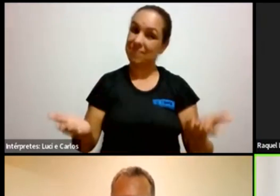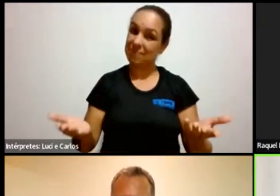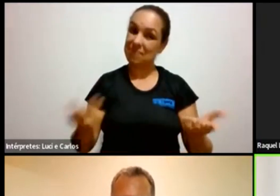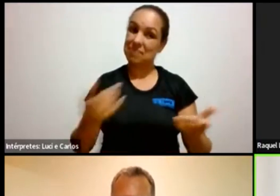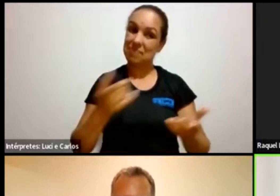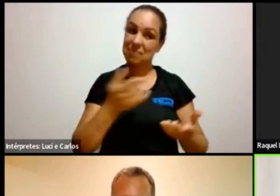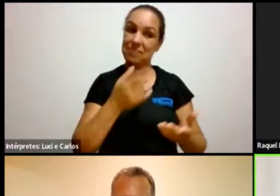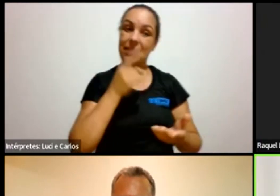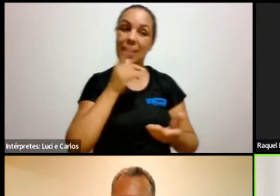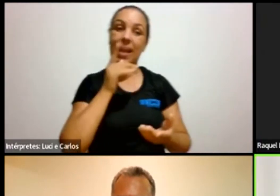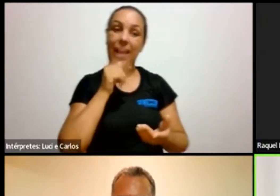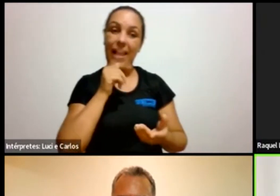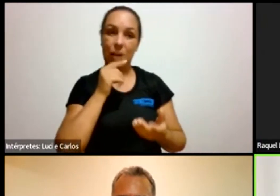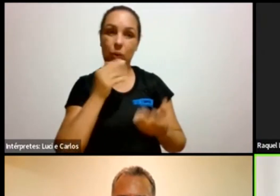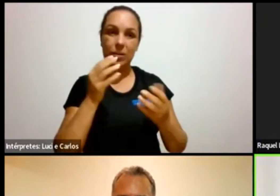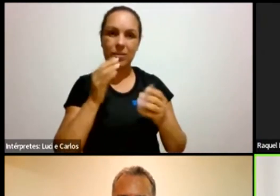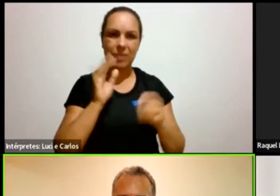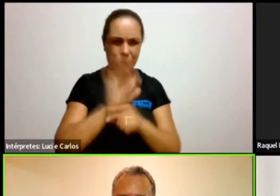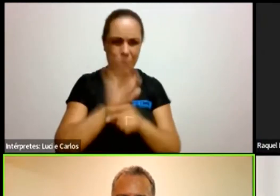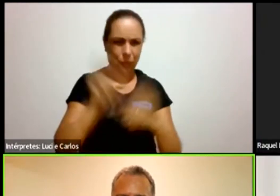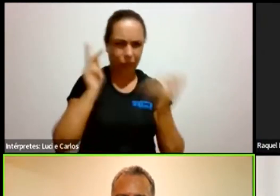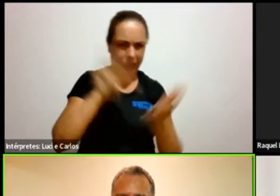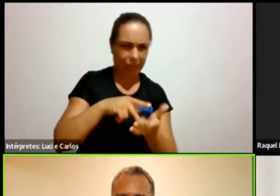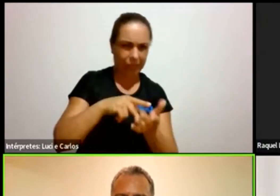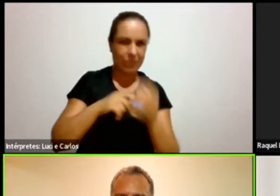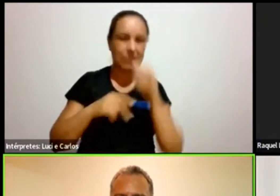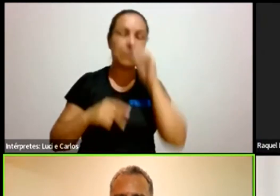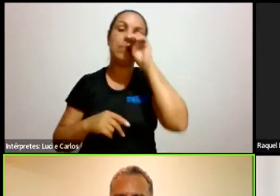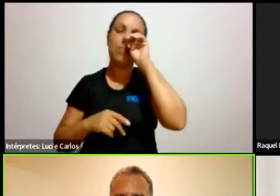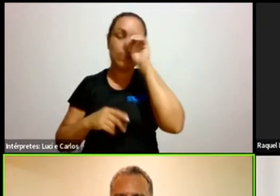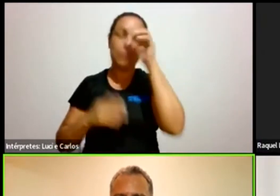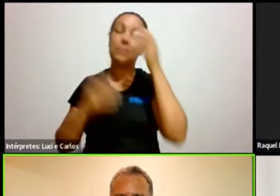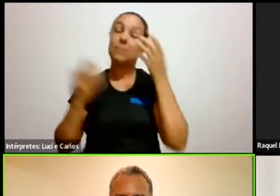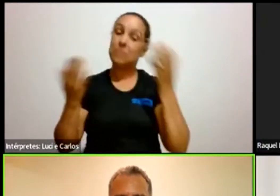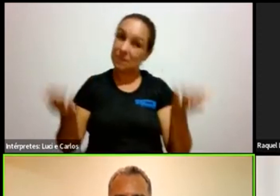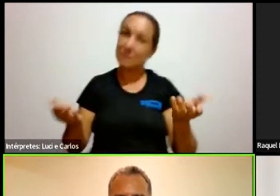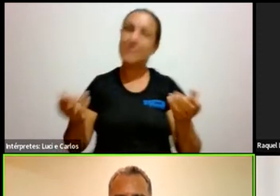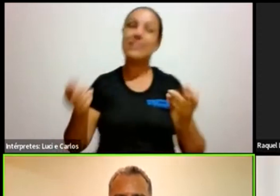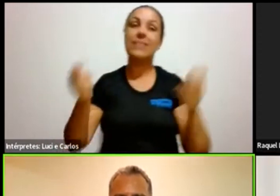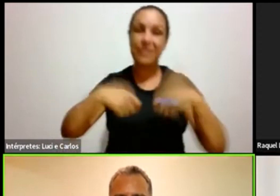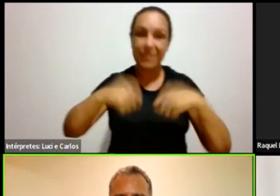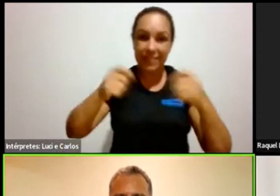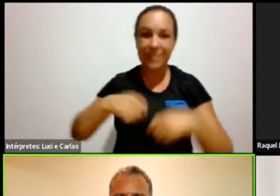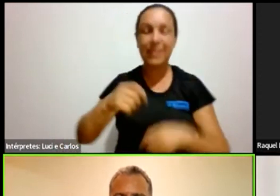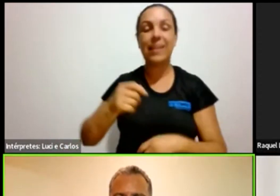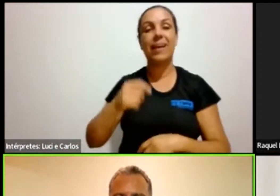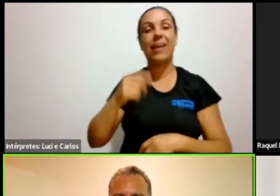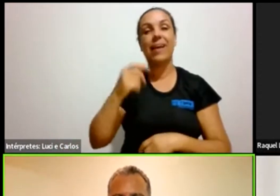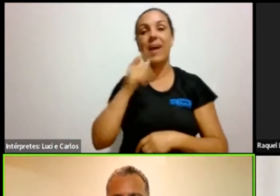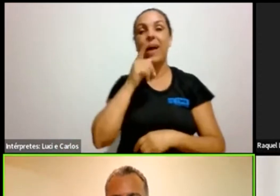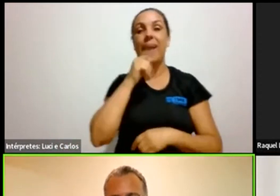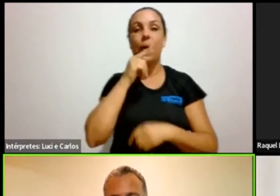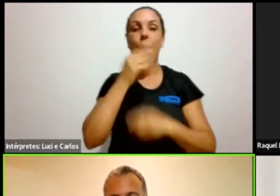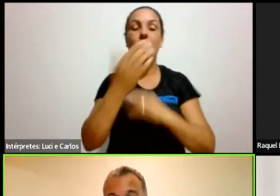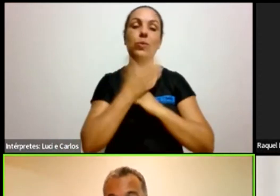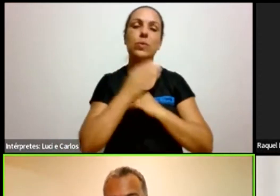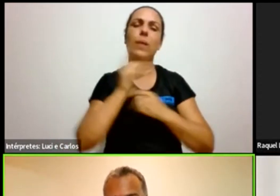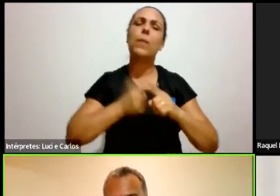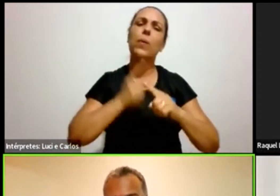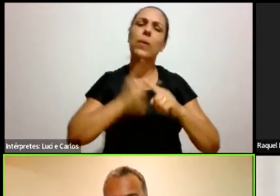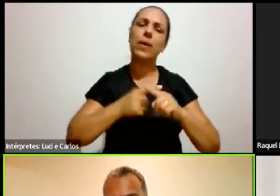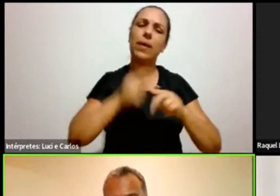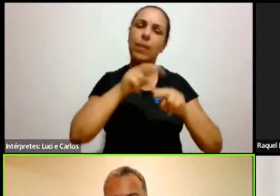uma relação realmente importante? Sim, que nós estávamos falando da interação do magnésio, que é o relaxamento muscular, e não só, né? A